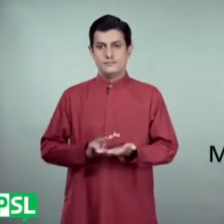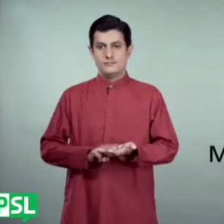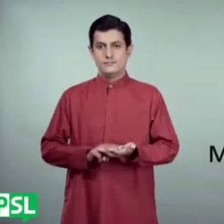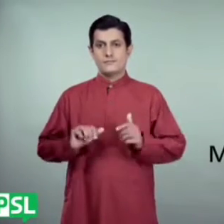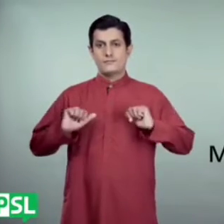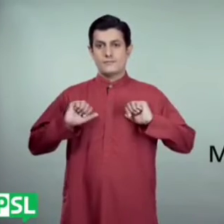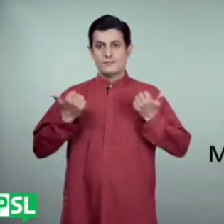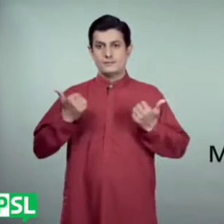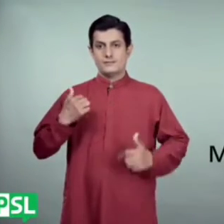مینیجر شرٹ,